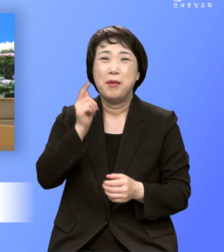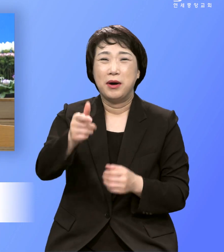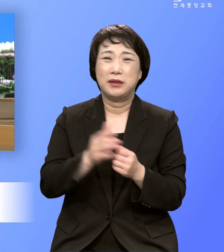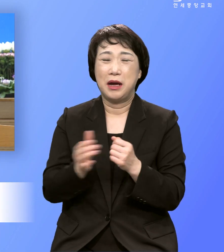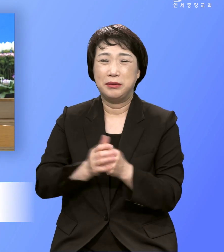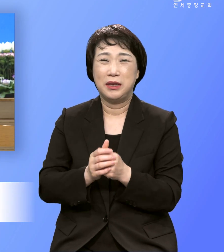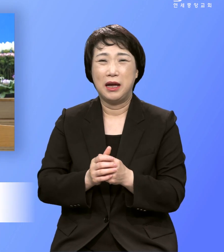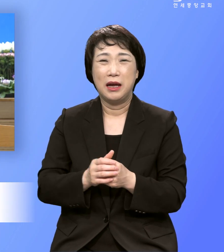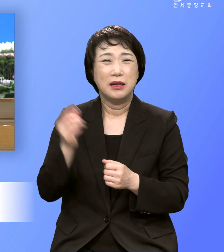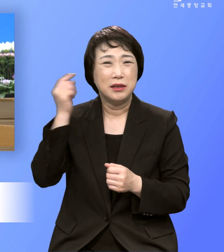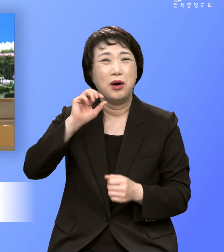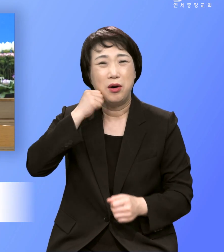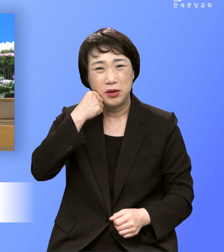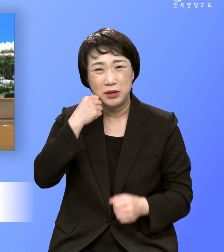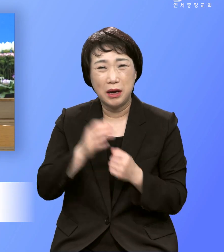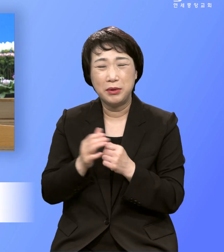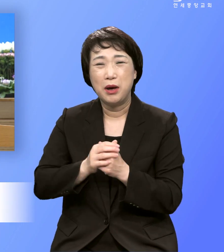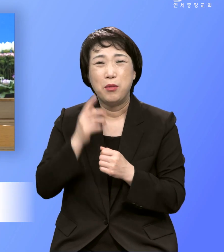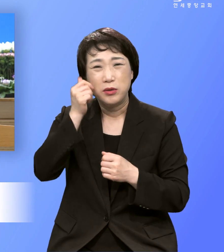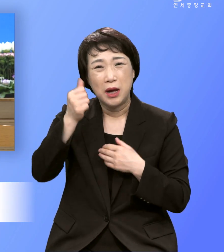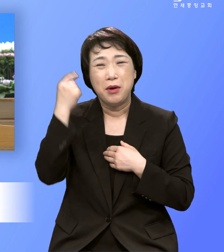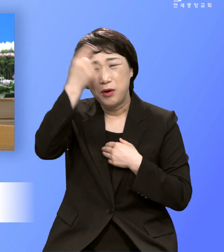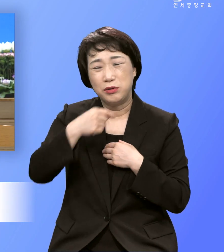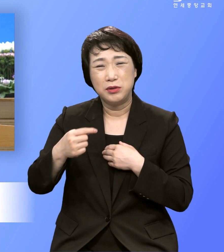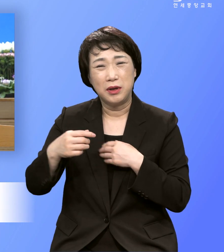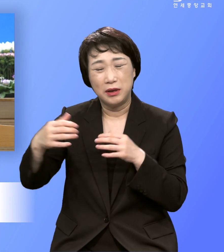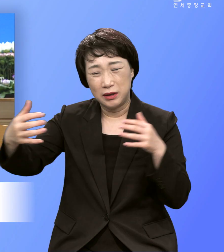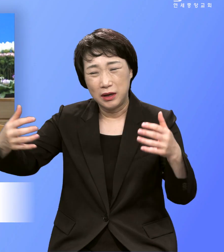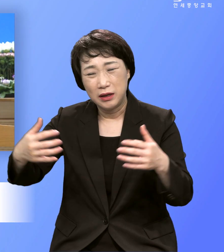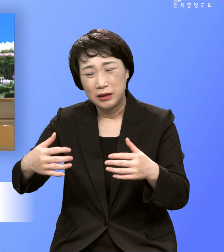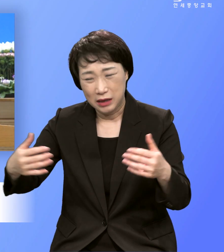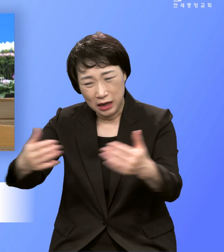바짝 해서 귀다 좀 내 말 좀 듣게 하라는 거예요.